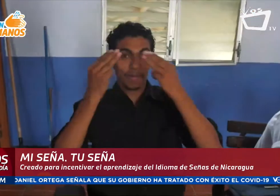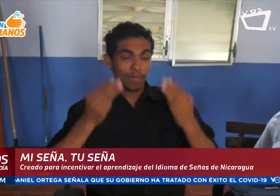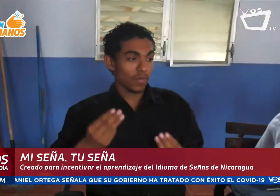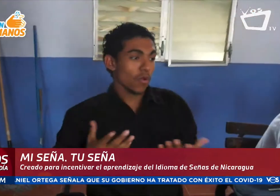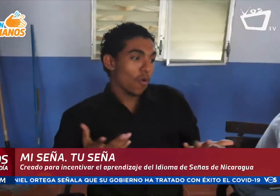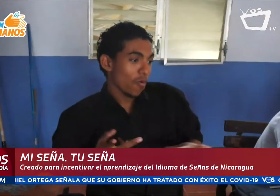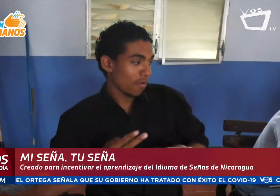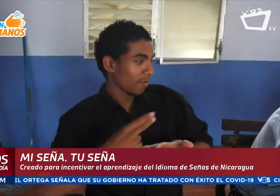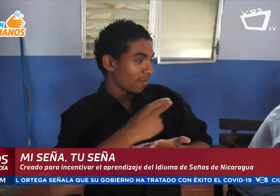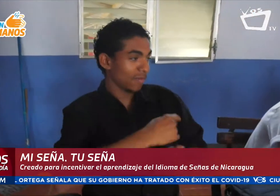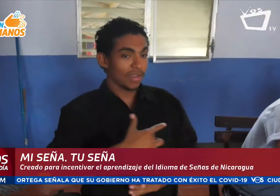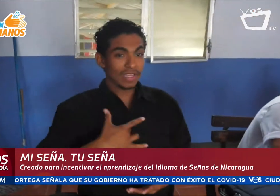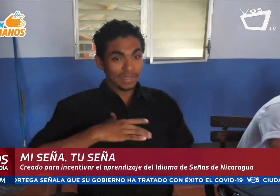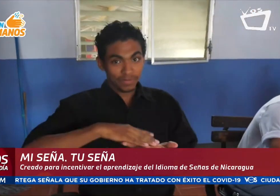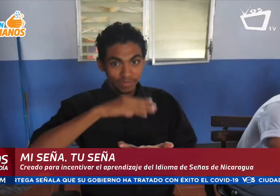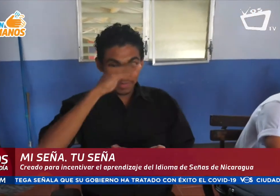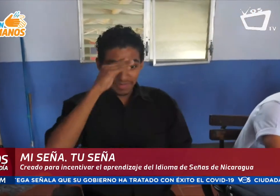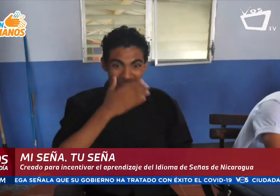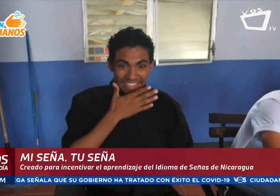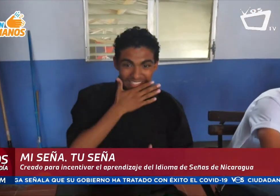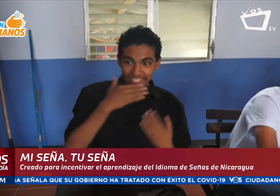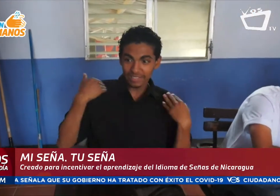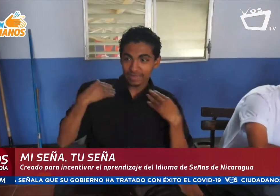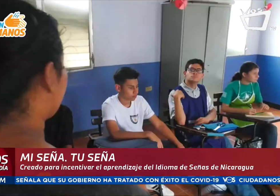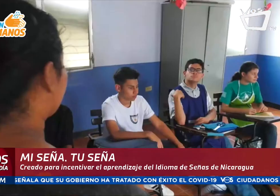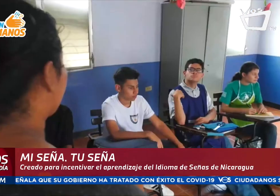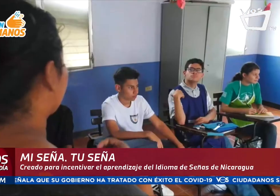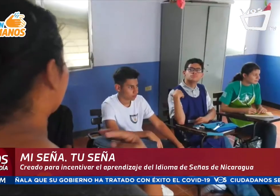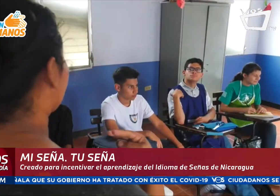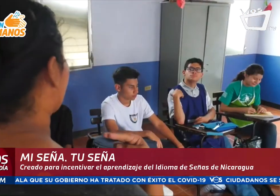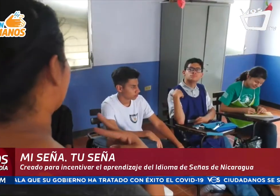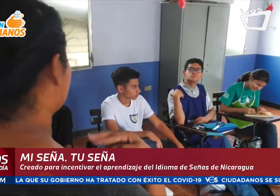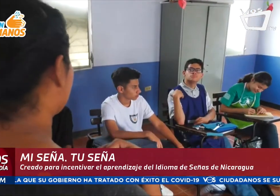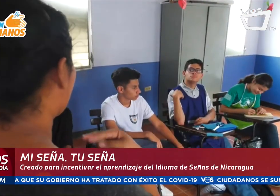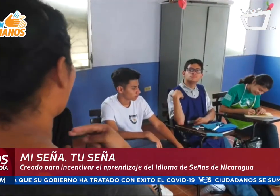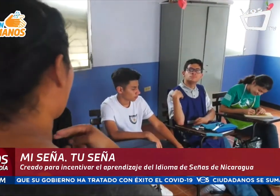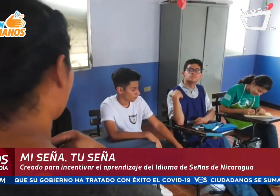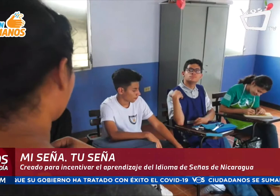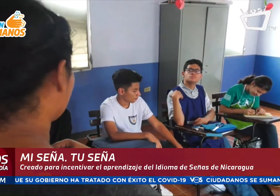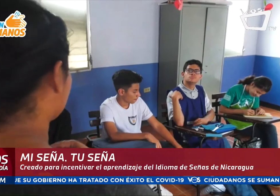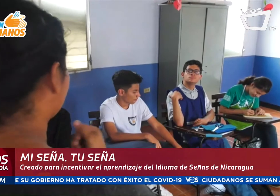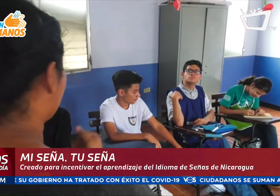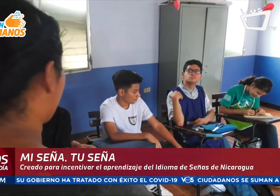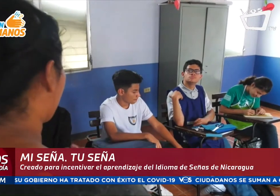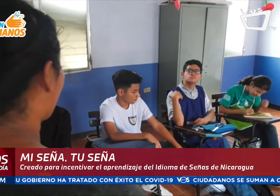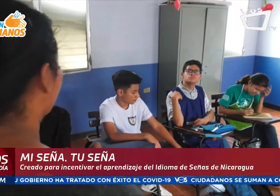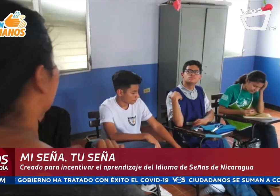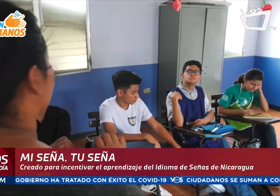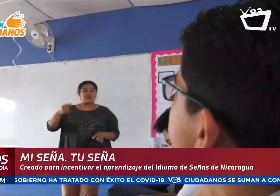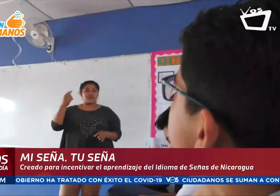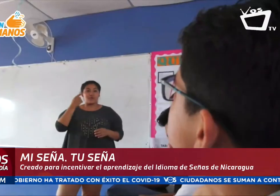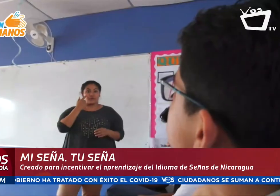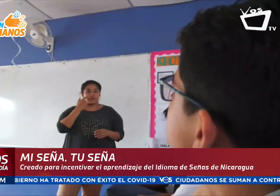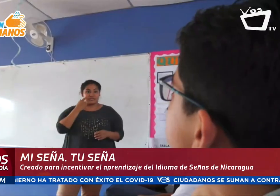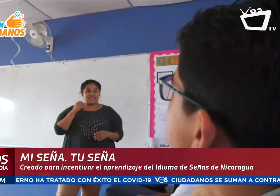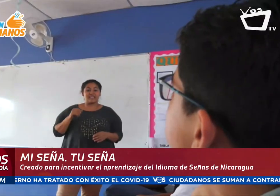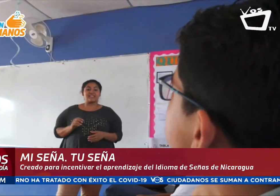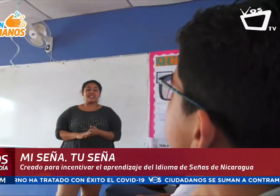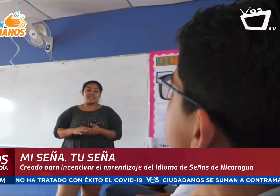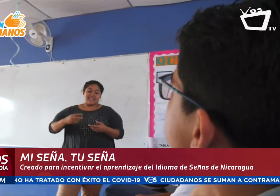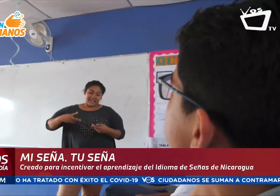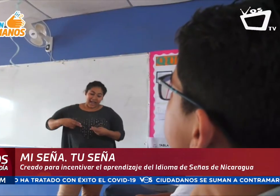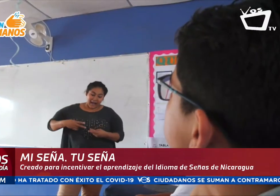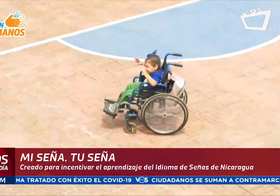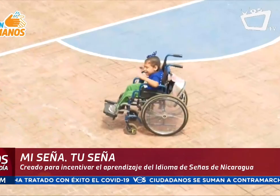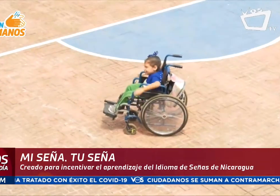segmentos donde vamos a estar dando ese paso a paso, tratando desde lo más básico hasta, digamos,